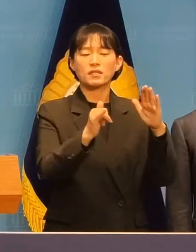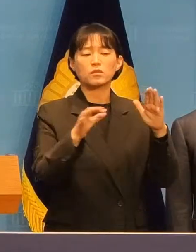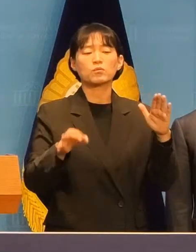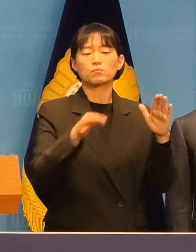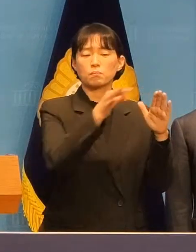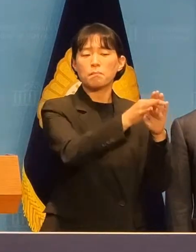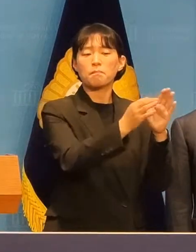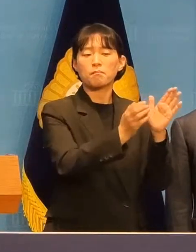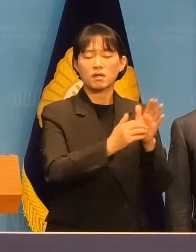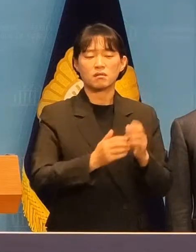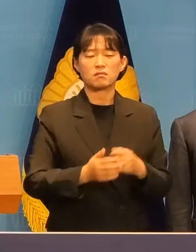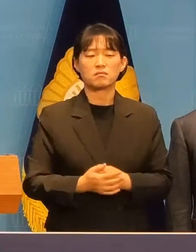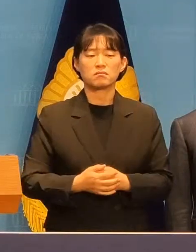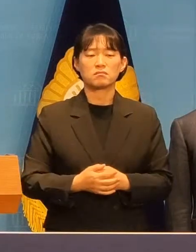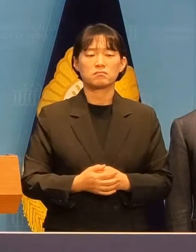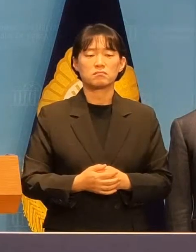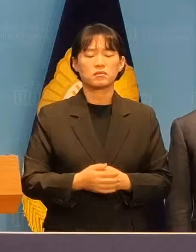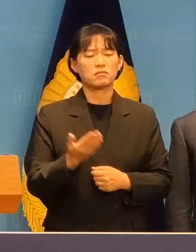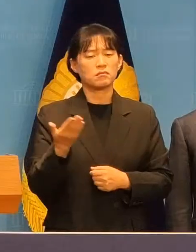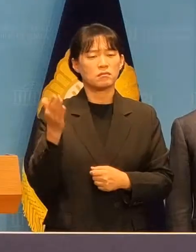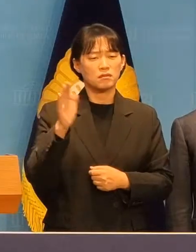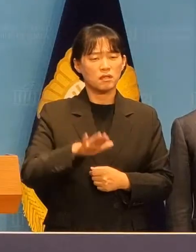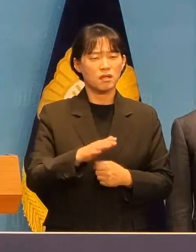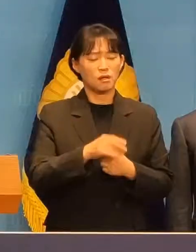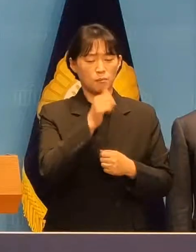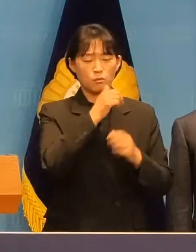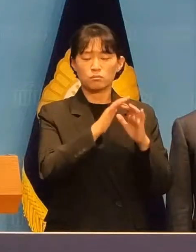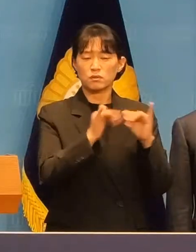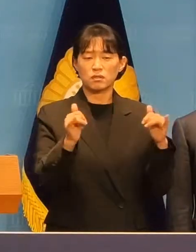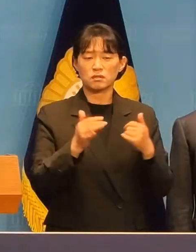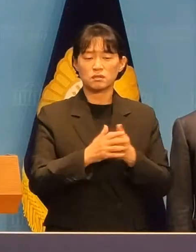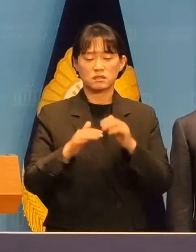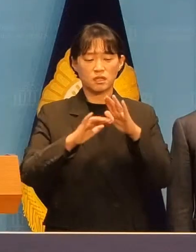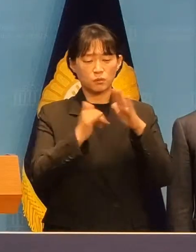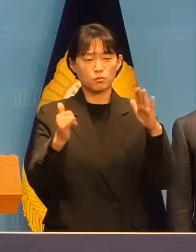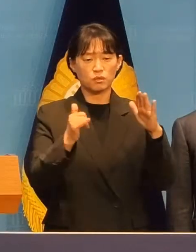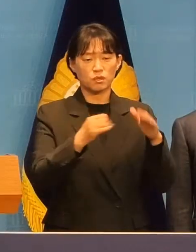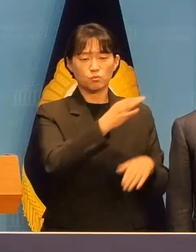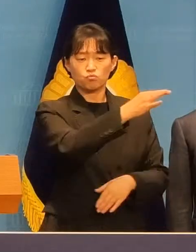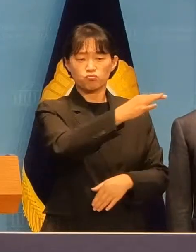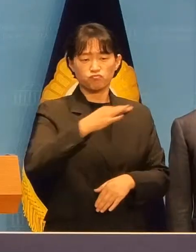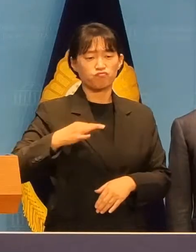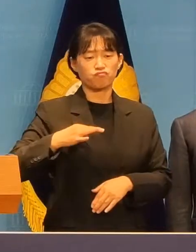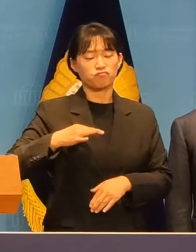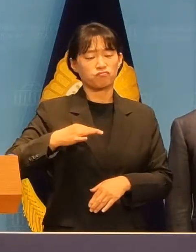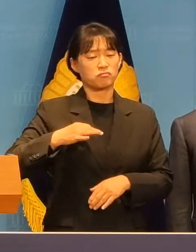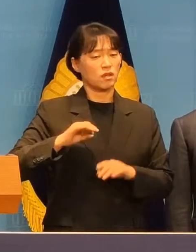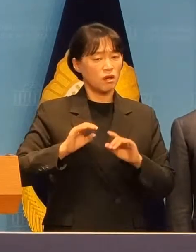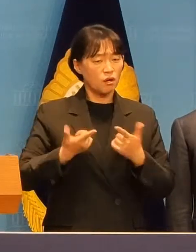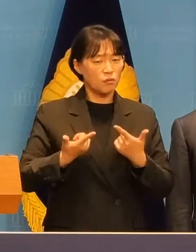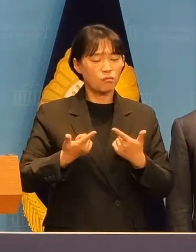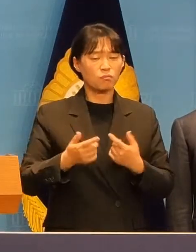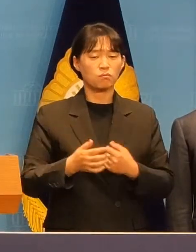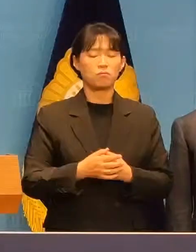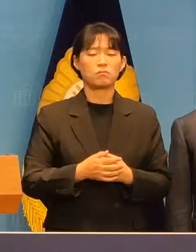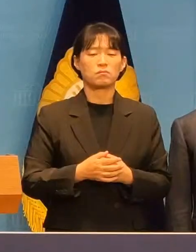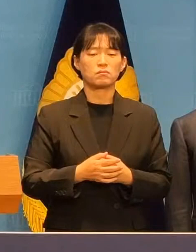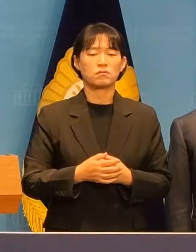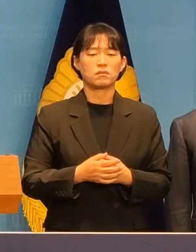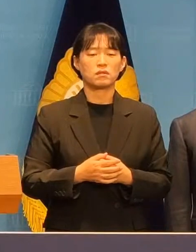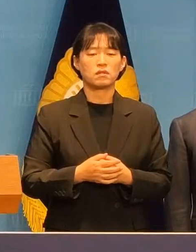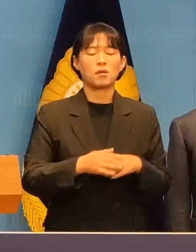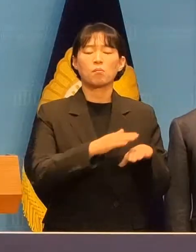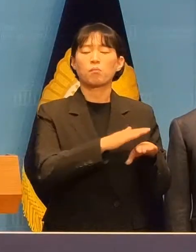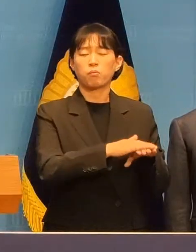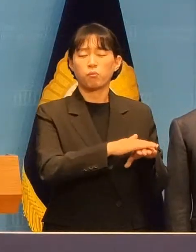지급이 되었습니다. 하지만 변호사는 유족에게 돈을 제대로 지급하지 않은 채